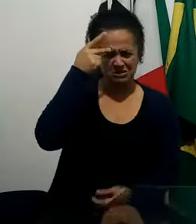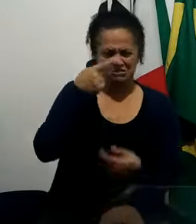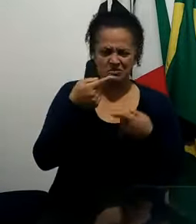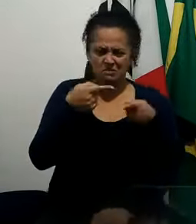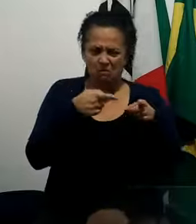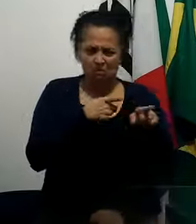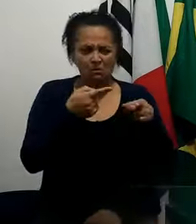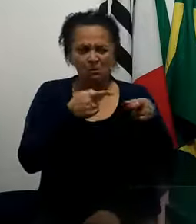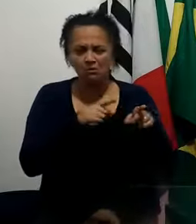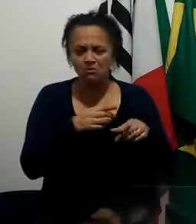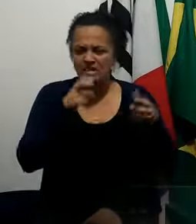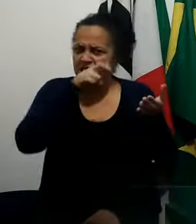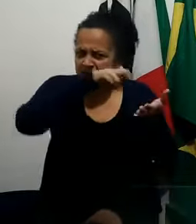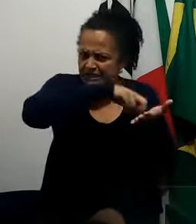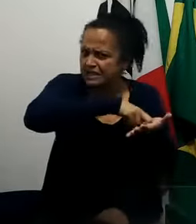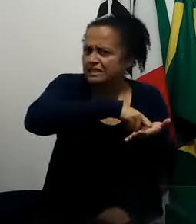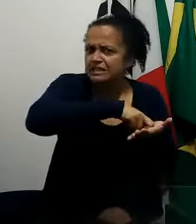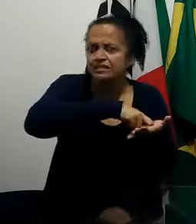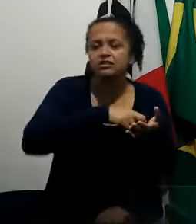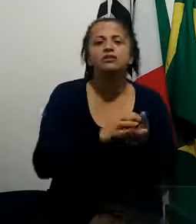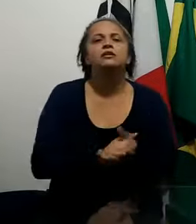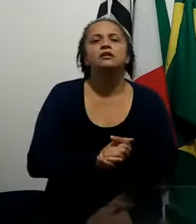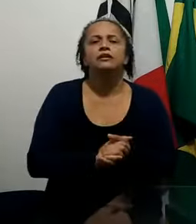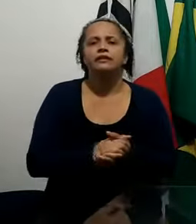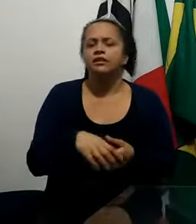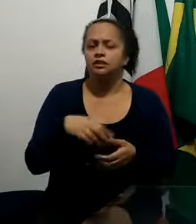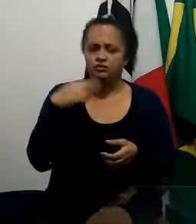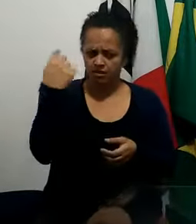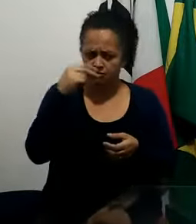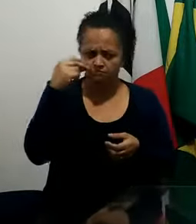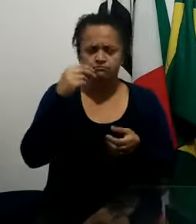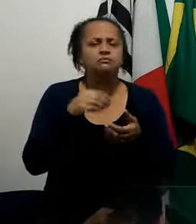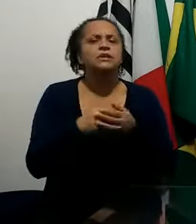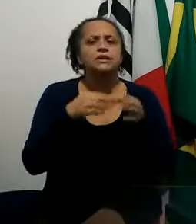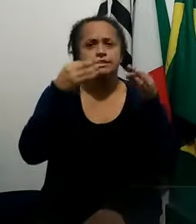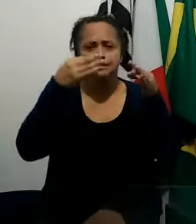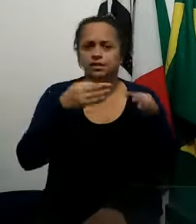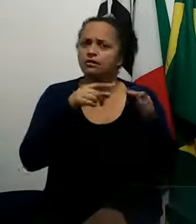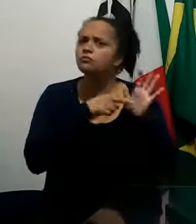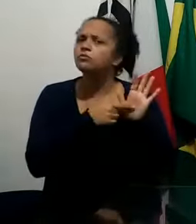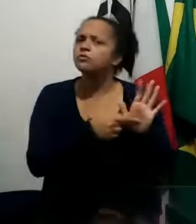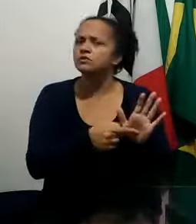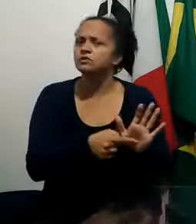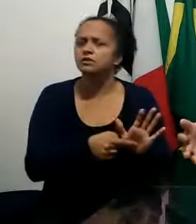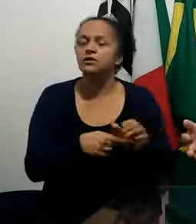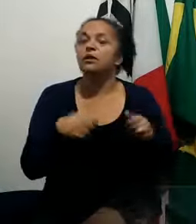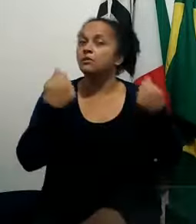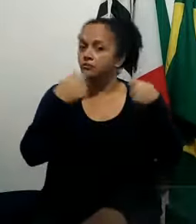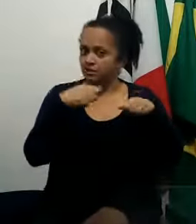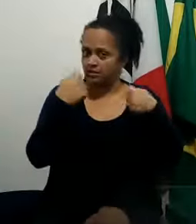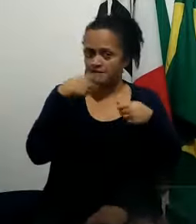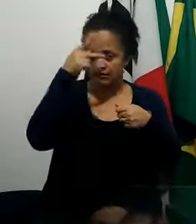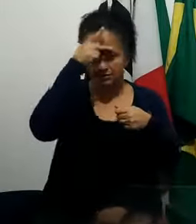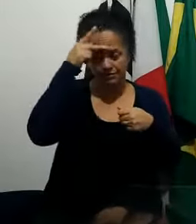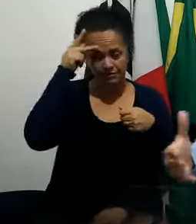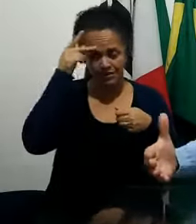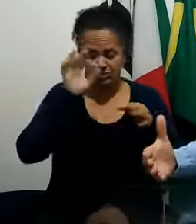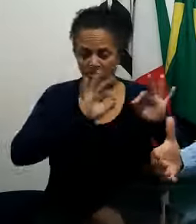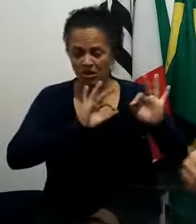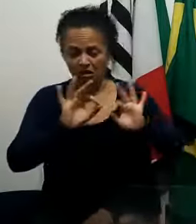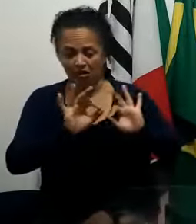castigado e educado com a vara do juízo, a fim de se preparar a